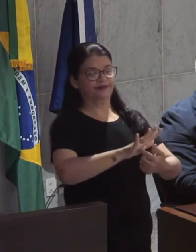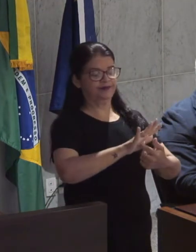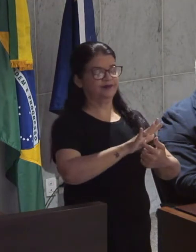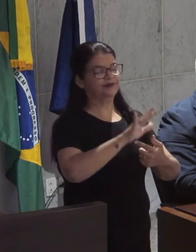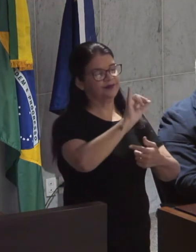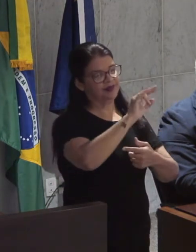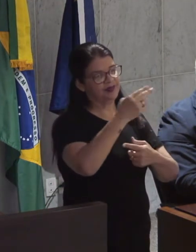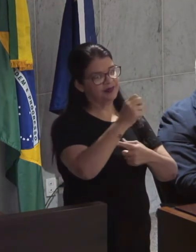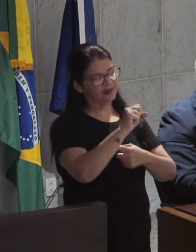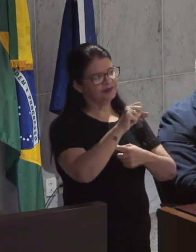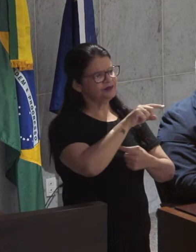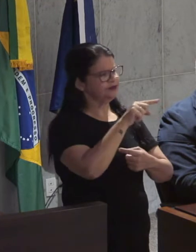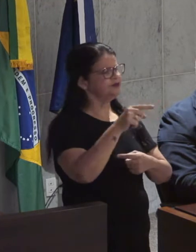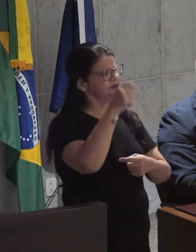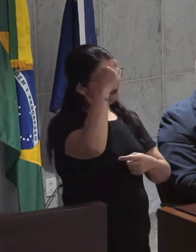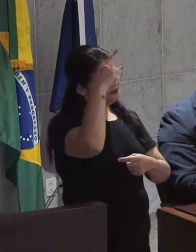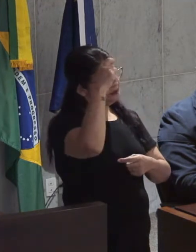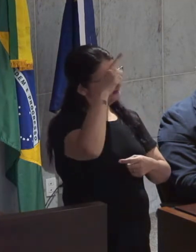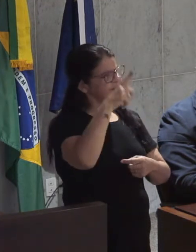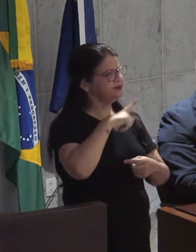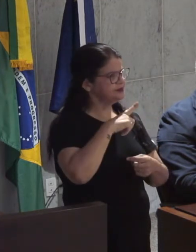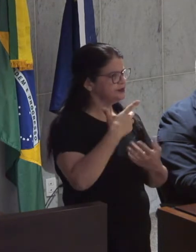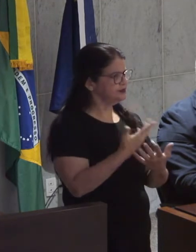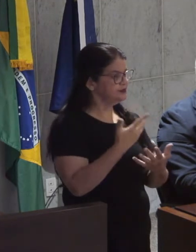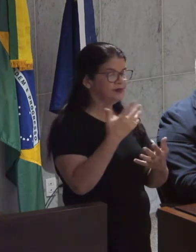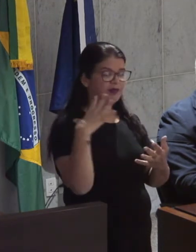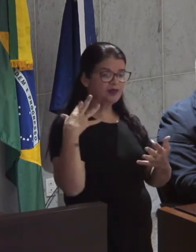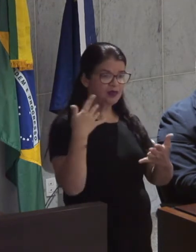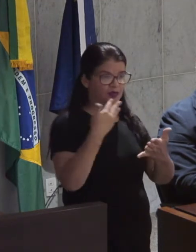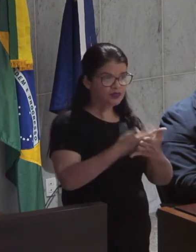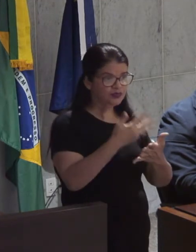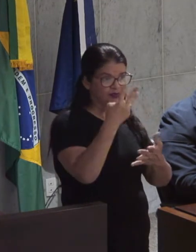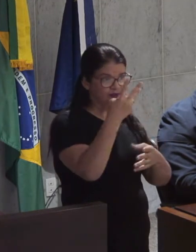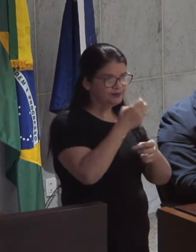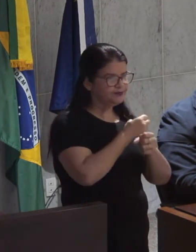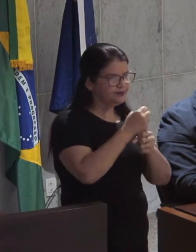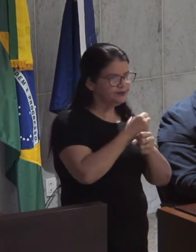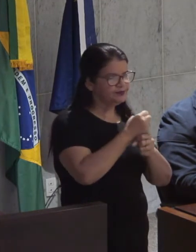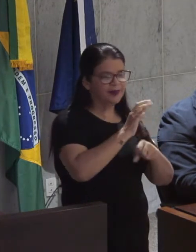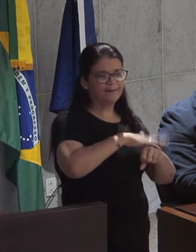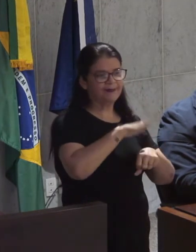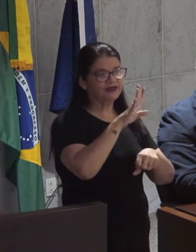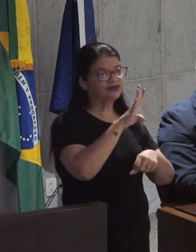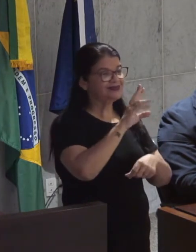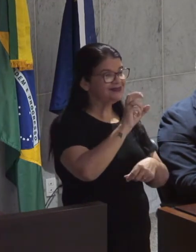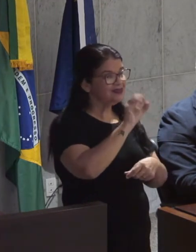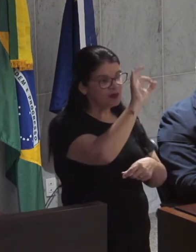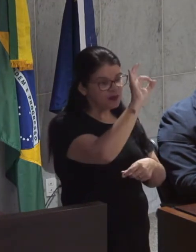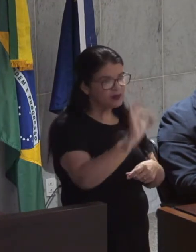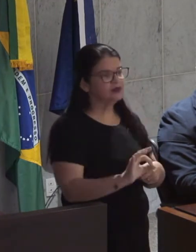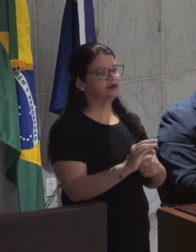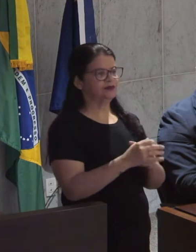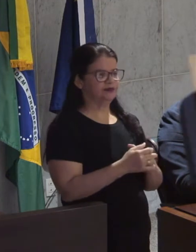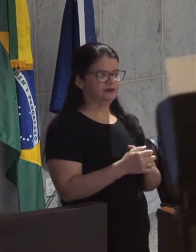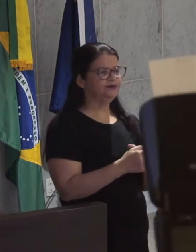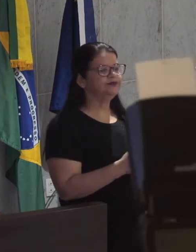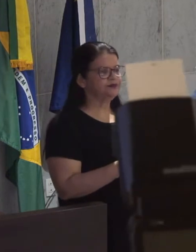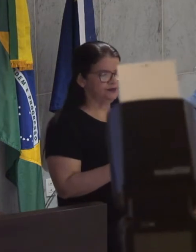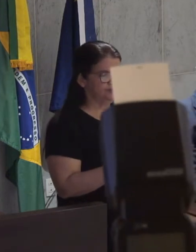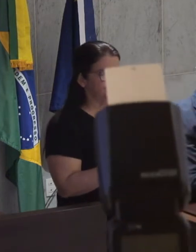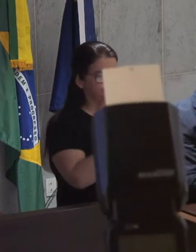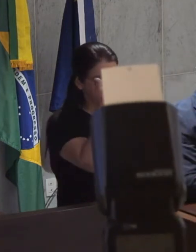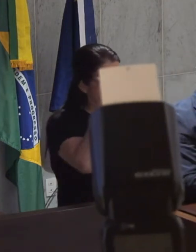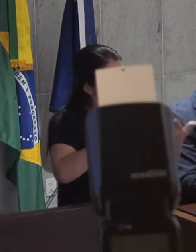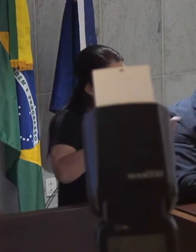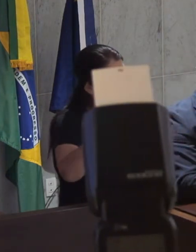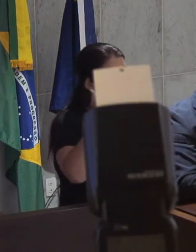INSS. Para vocês terem uma ideia, nos últimos 3 anos, mais de 50% dos